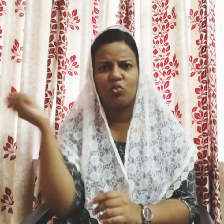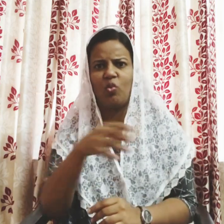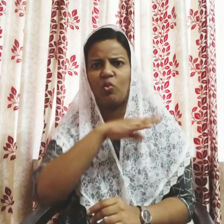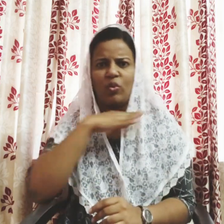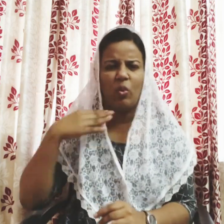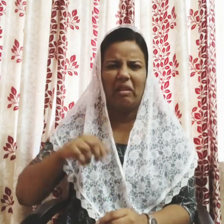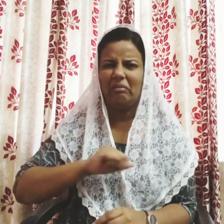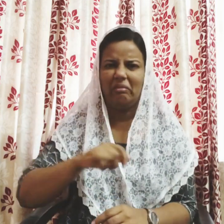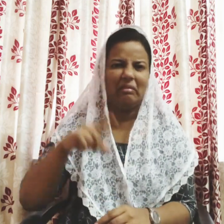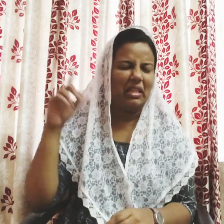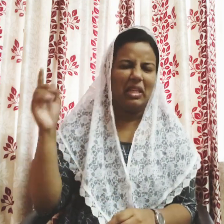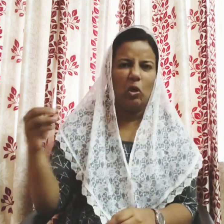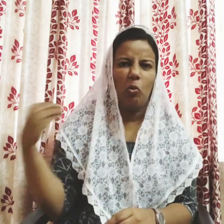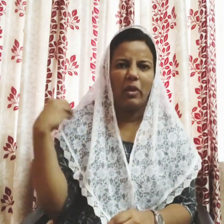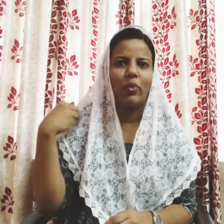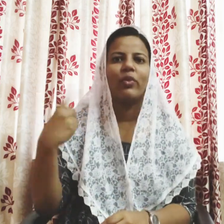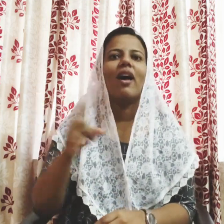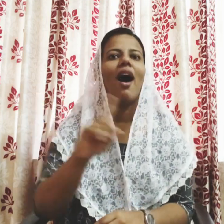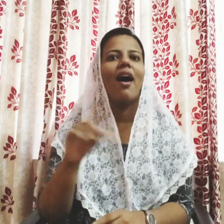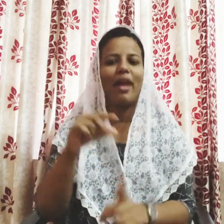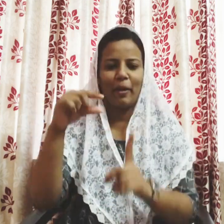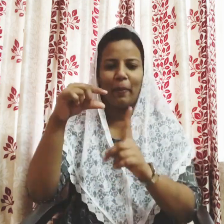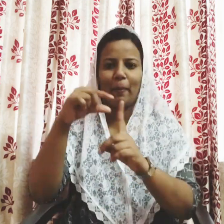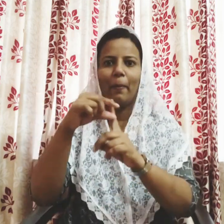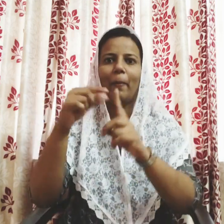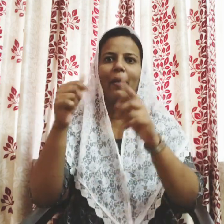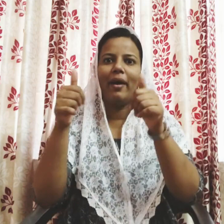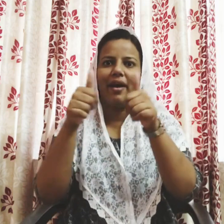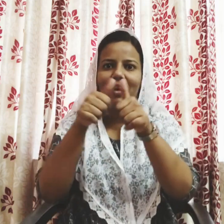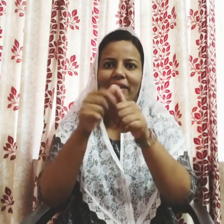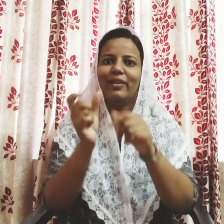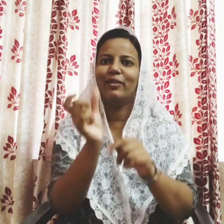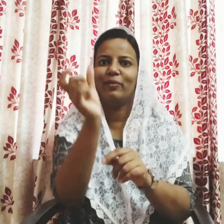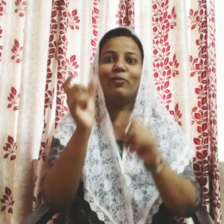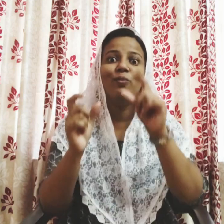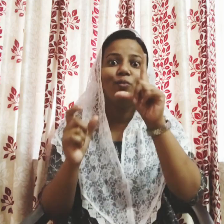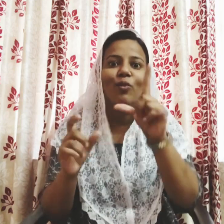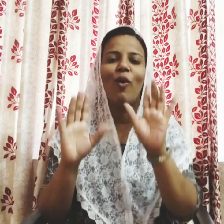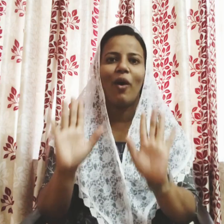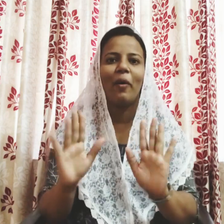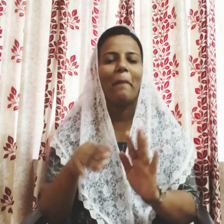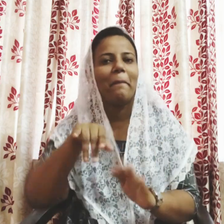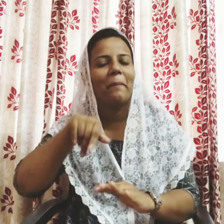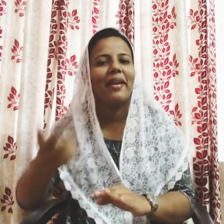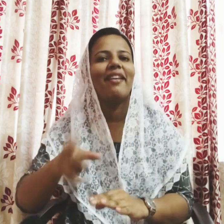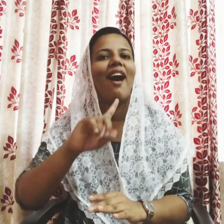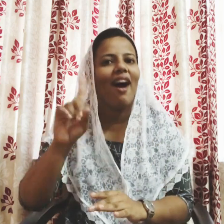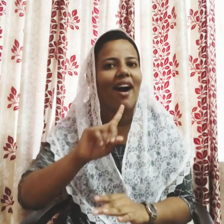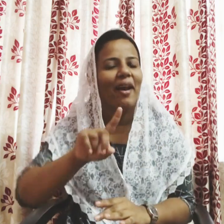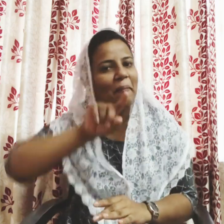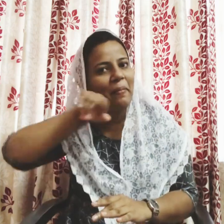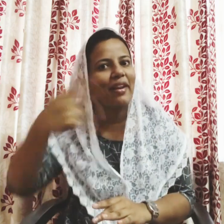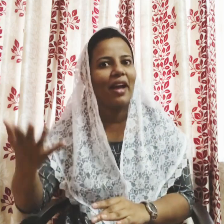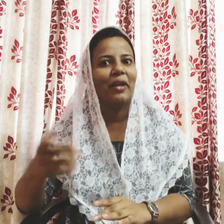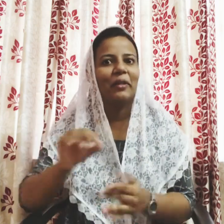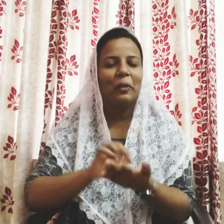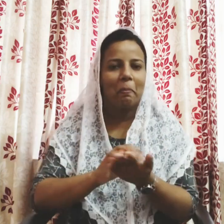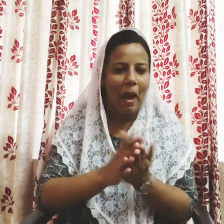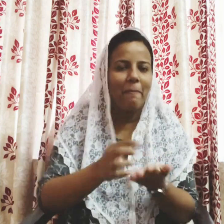കഴുകി കളയുന്നവനാണ്. എന്നാൽ കർത്താവ് ശൗലിനെ അകത്തോട്ട് നോക്കുമ്പം കാണുന്നത്, ആമേൻ, ലേഖനങ്ങൾ എഴുതി ദൈവസഭയെ ബലപ്പെടുത്തുന്ന